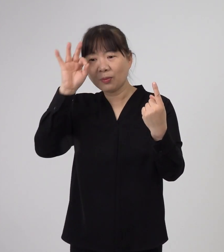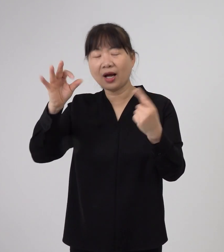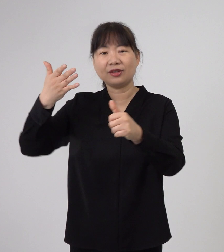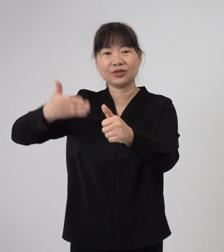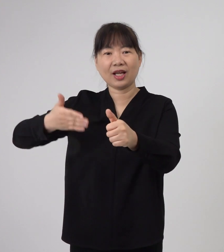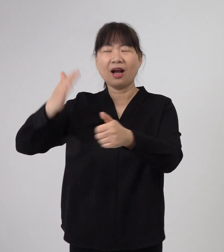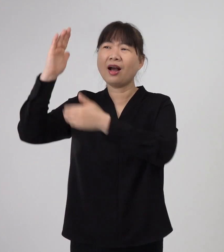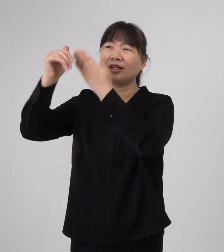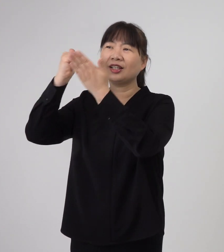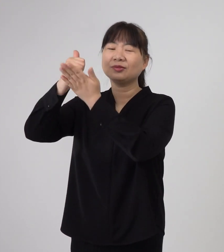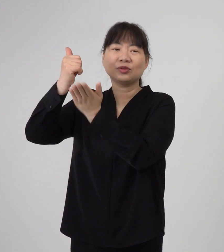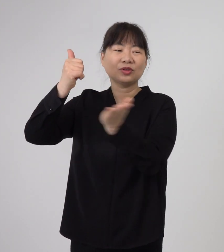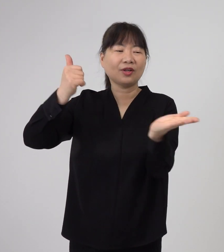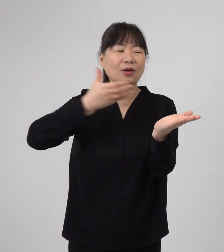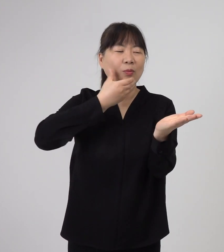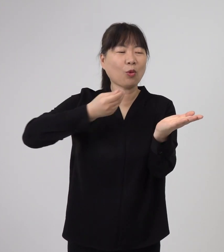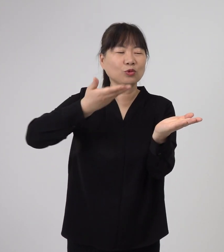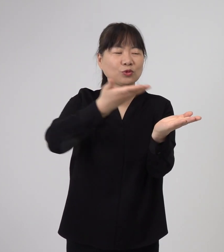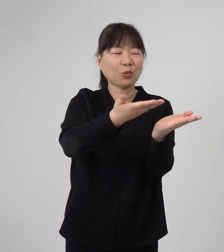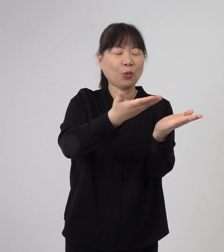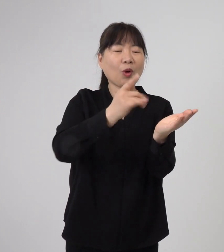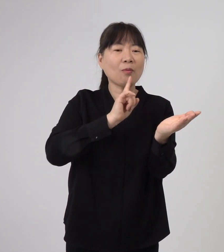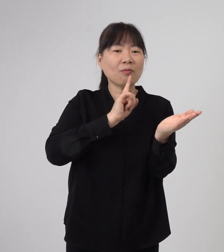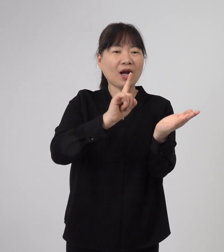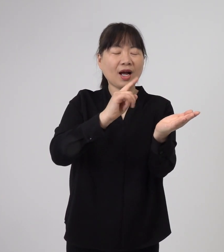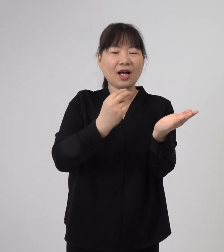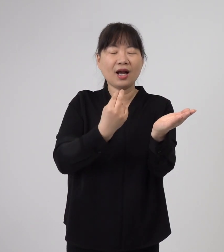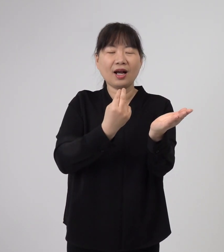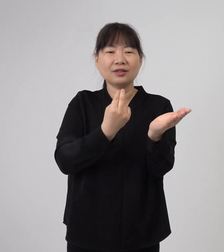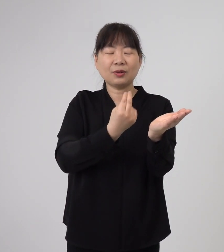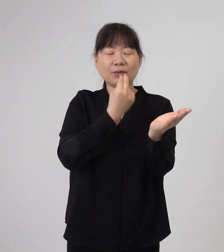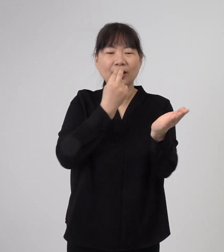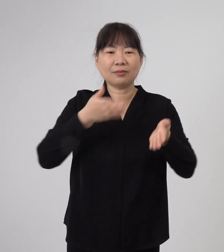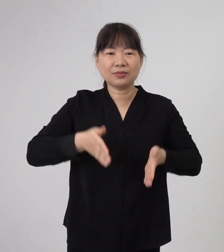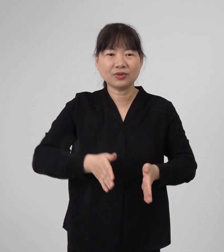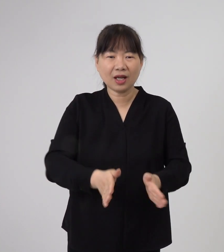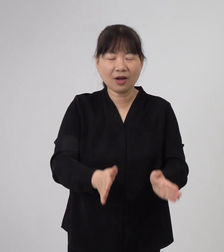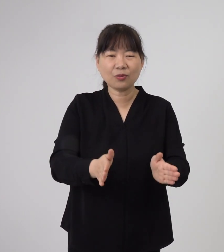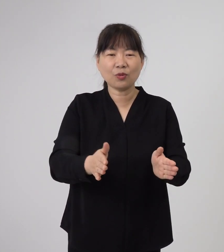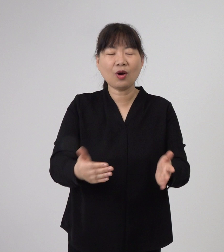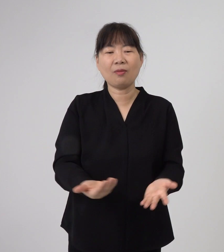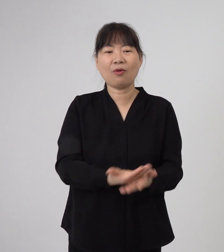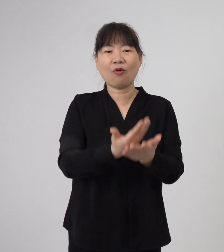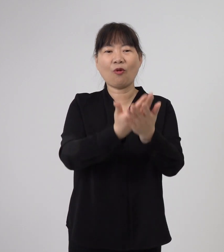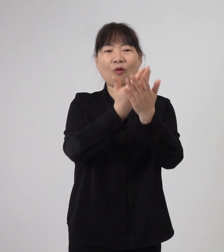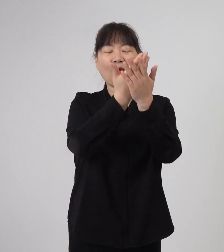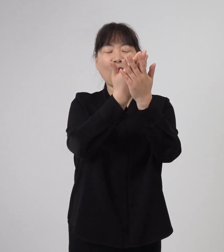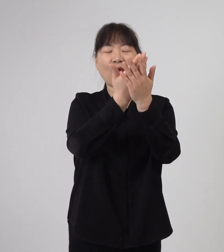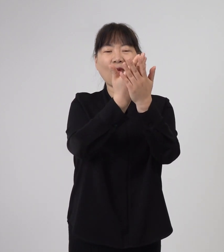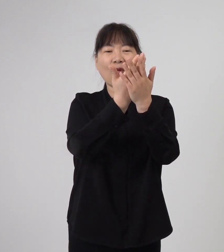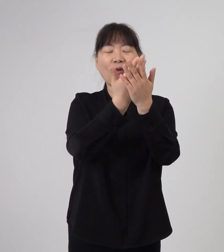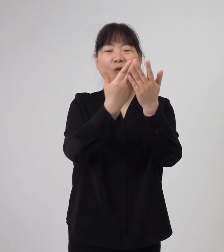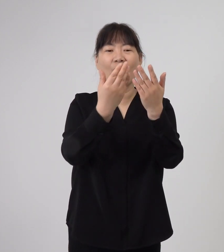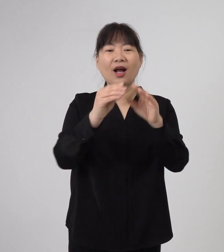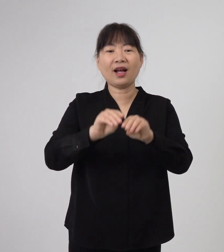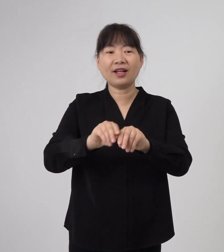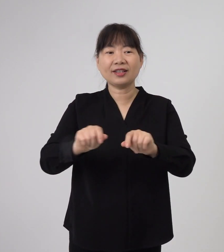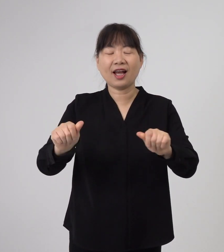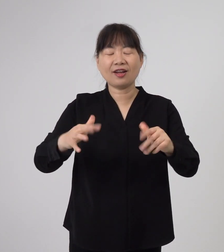하나님이 그들에게 복을 주시며 하나님이 그들에게 이르시되 생육하고 번성하여 땅에 뭐 하라